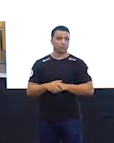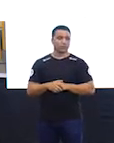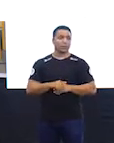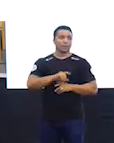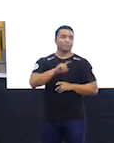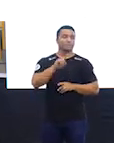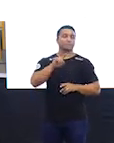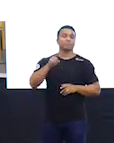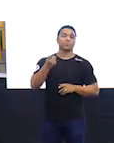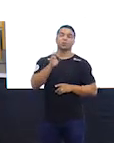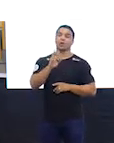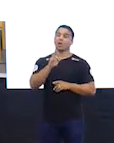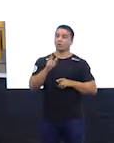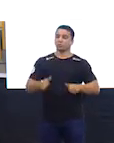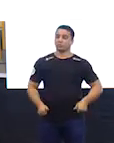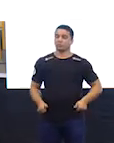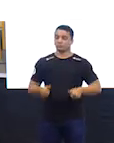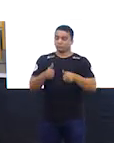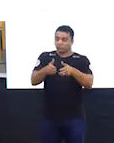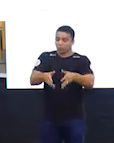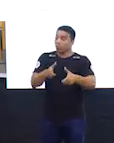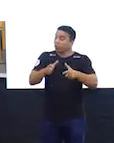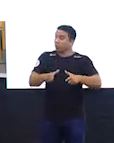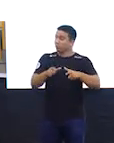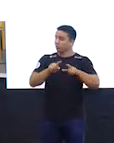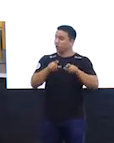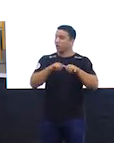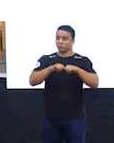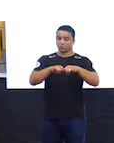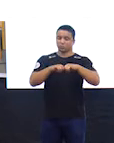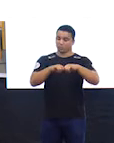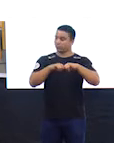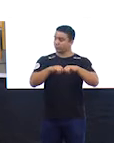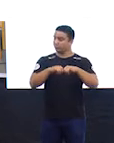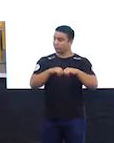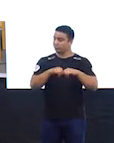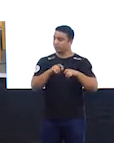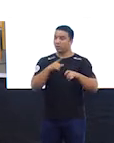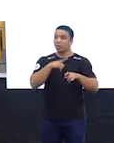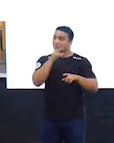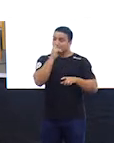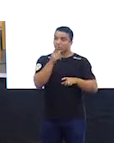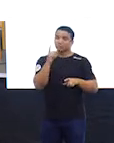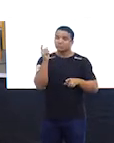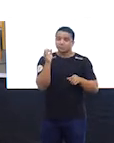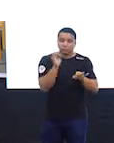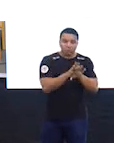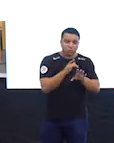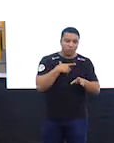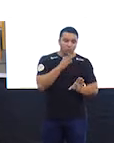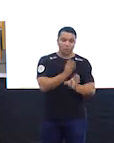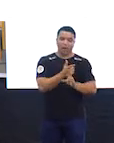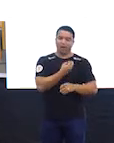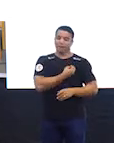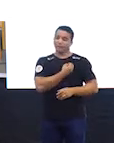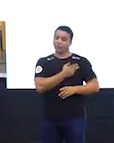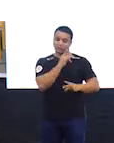imaginar que ele gastava R$1.000 de supermercado. Ou seja, como ele disse que o custo de